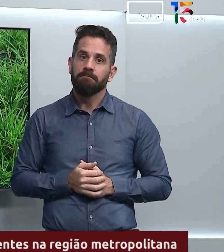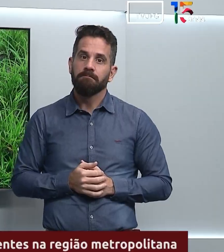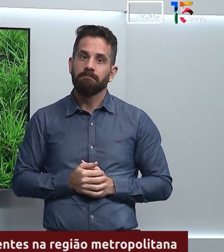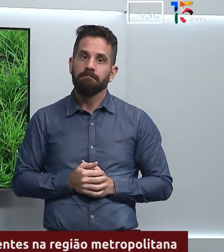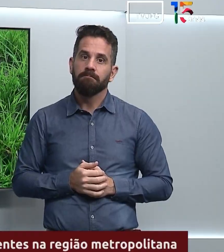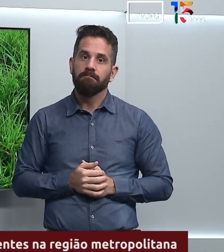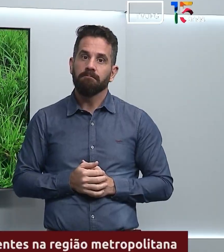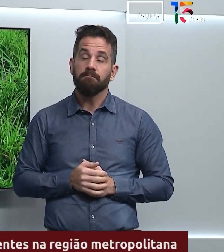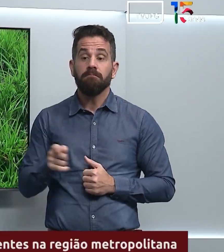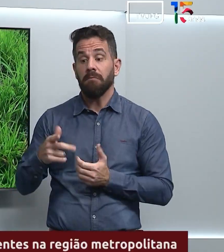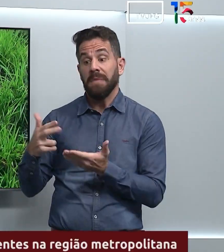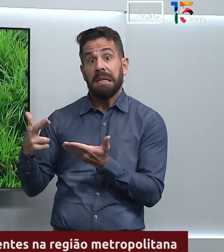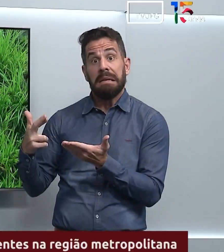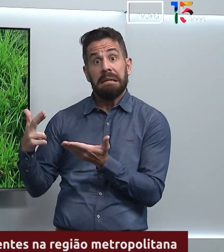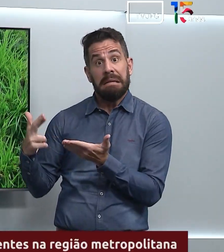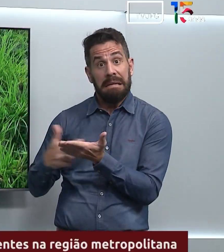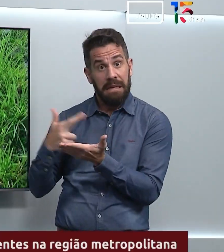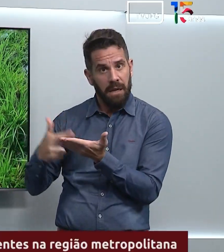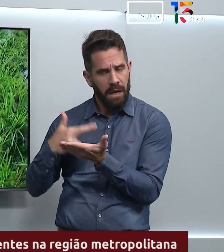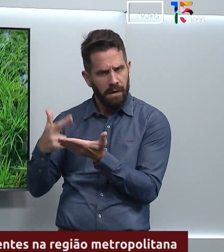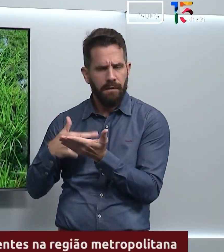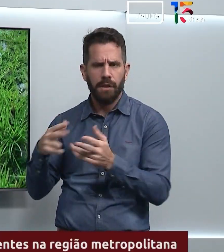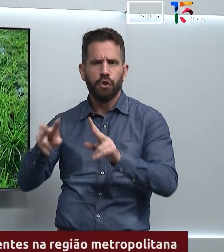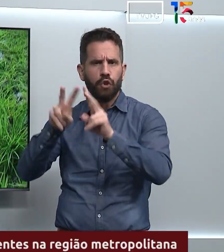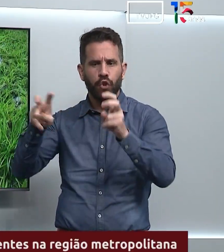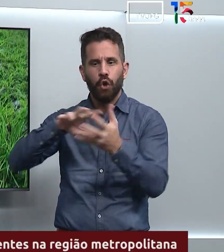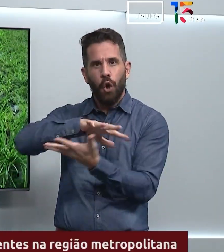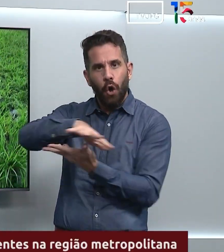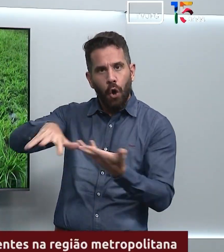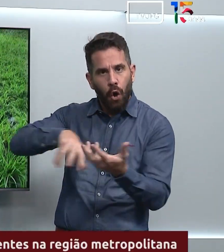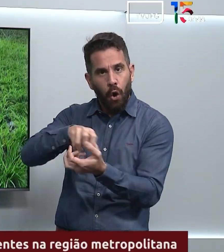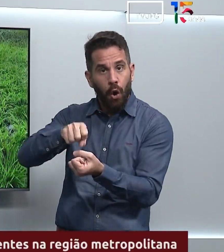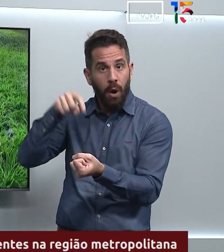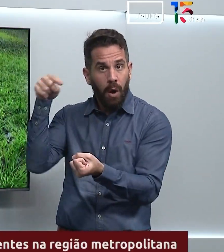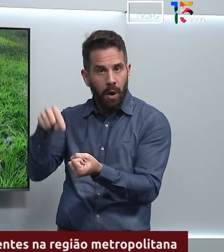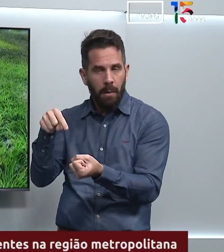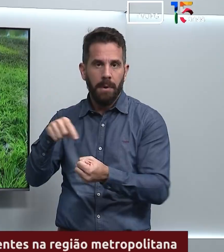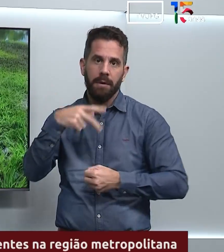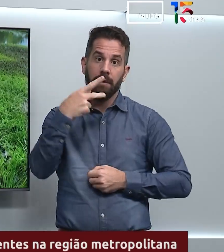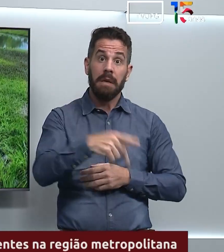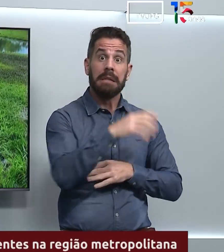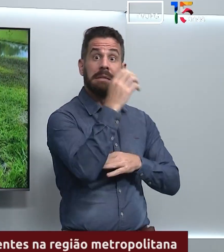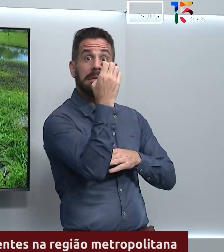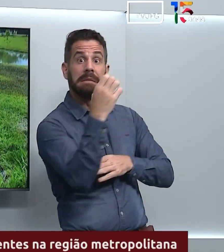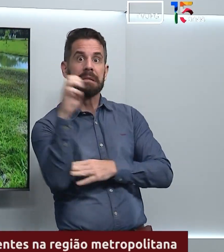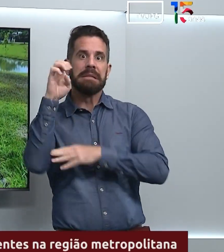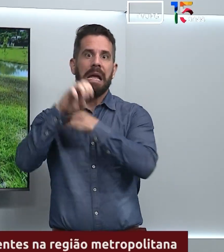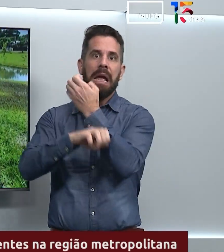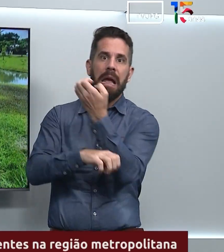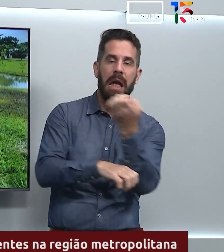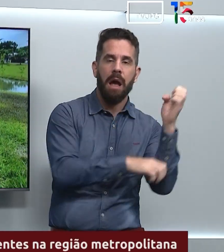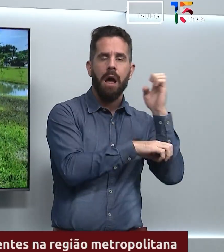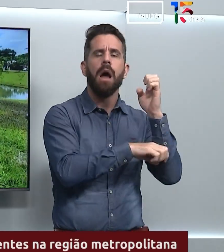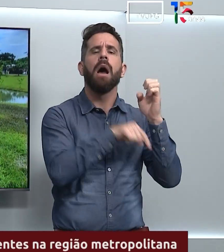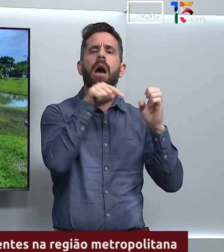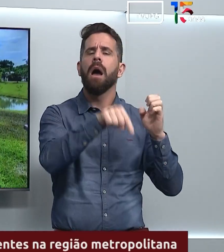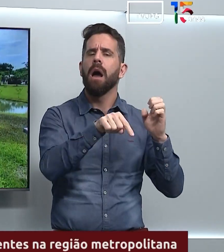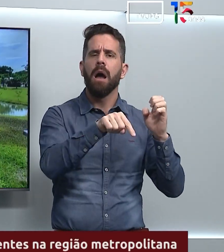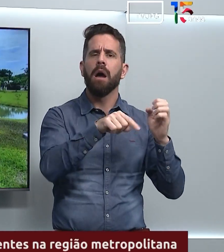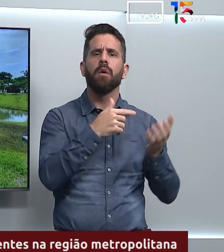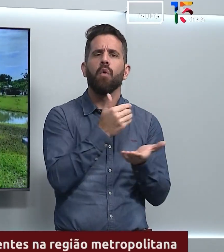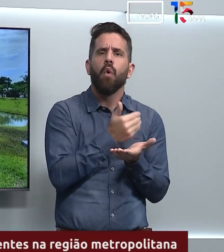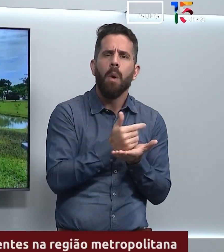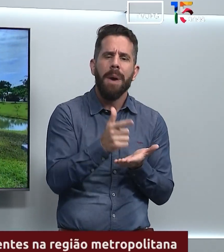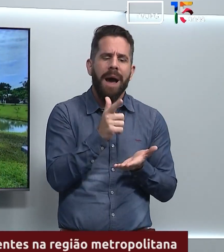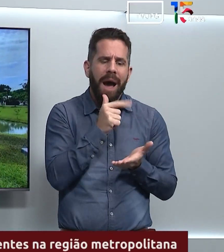Segundo a revista Sustainability, o Cerrado é o berço das algas do Brasil, pois é a origem das nascentes de 8 das